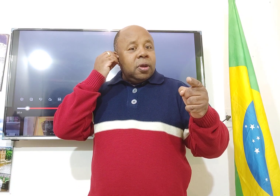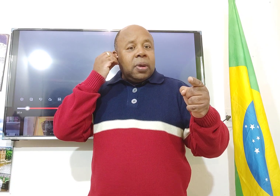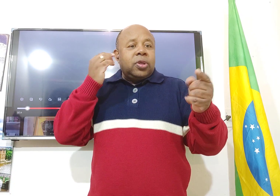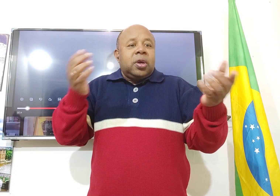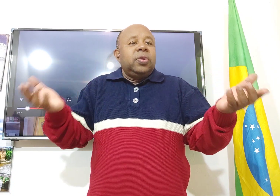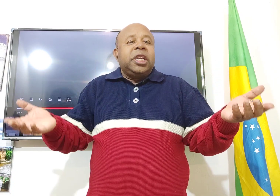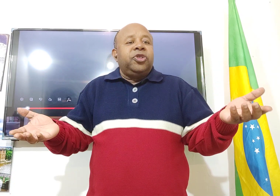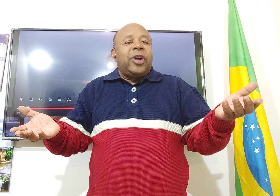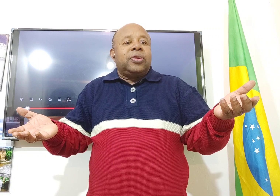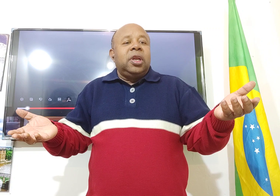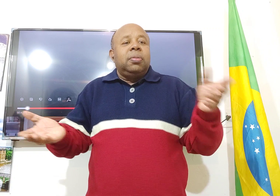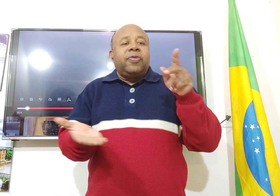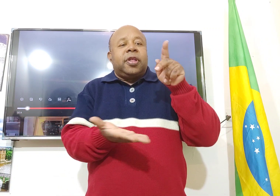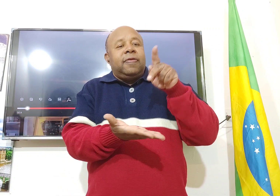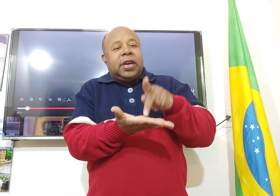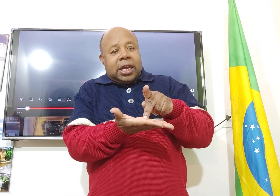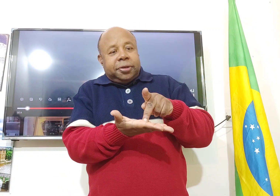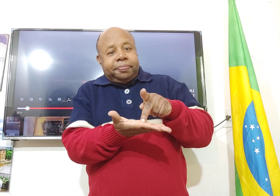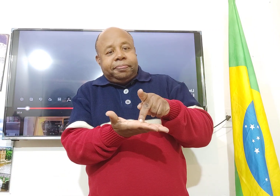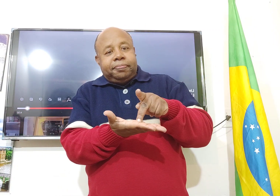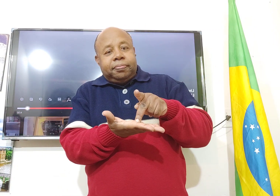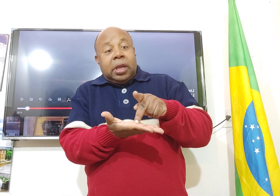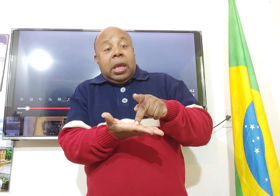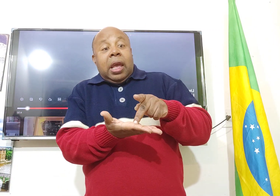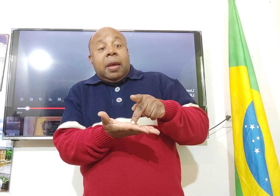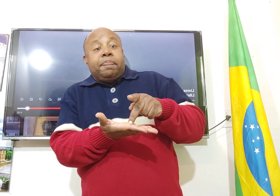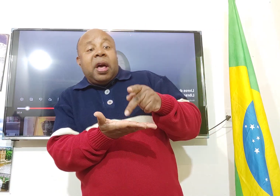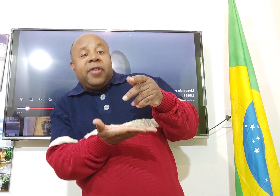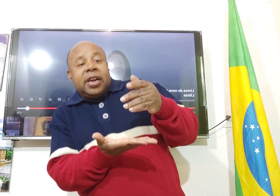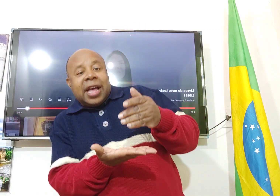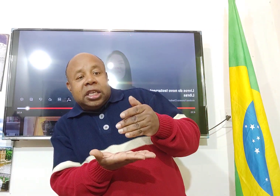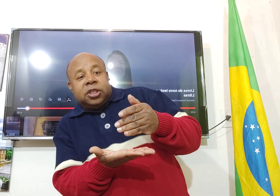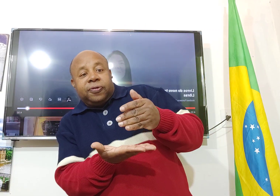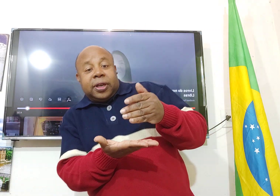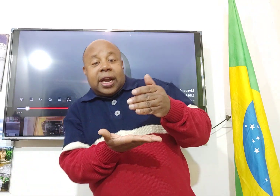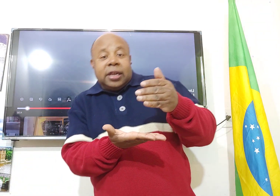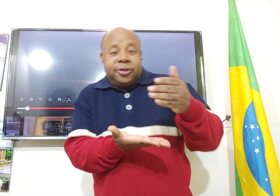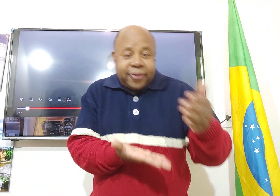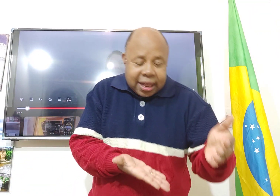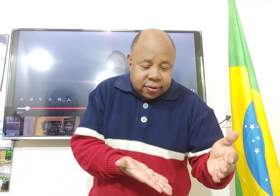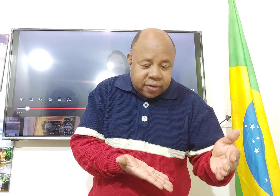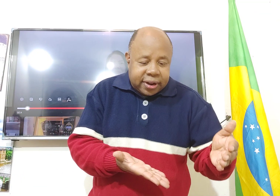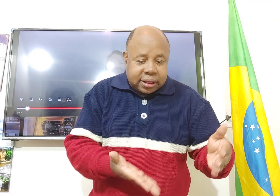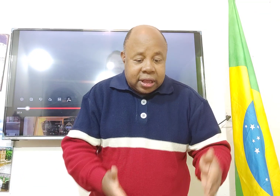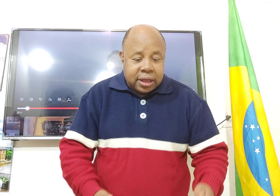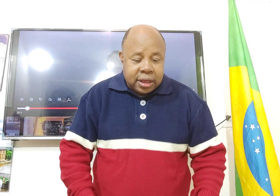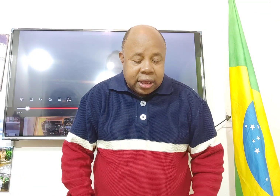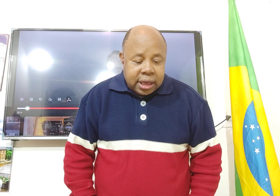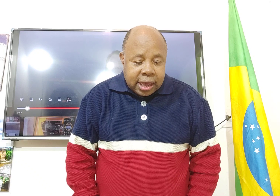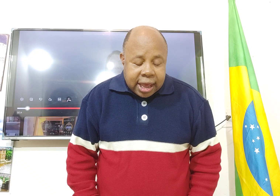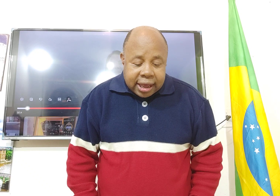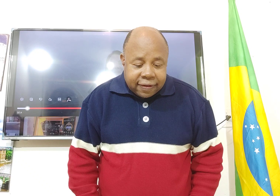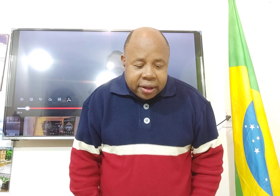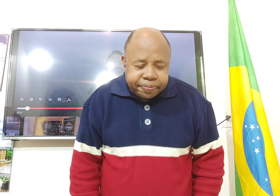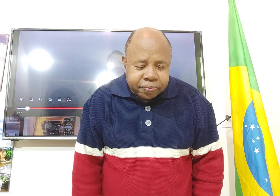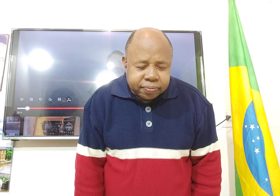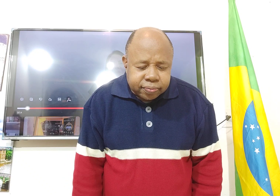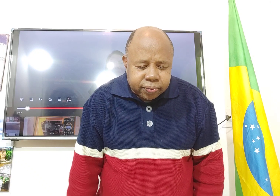Mas só que não tem de fato em livro, você fala assim, verdade. Para a verdade ficar de fato, você fala assim, quer ver?